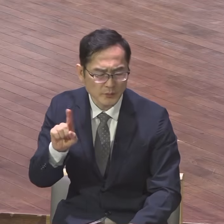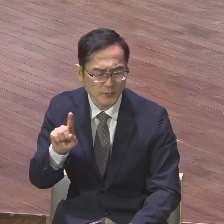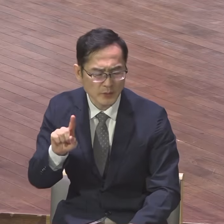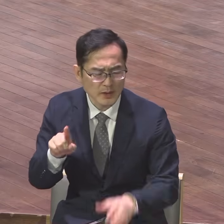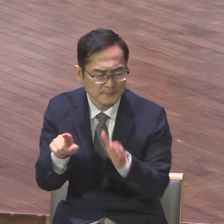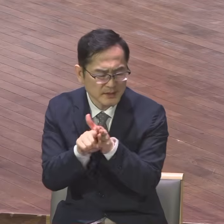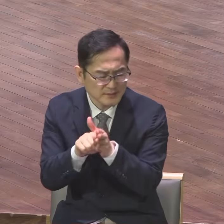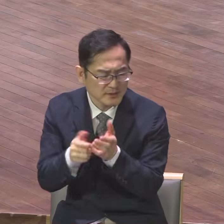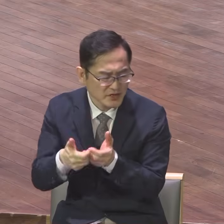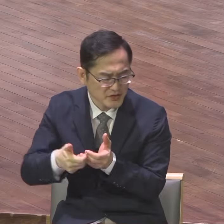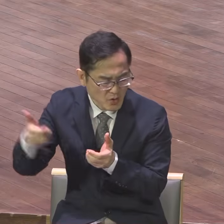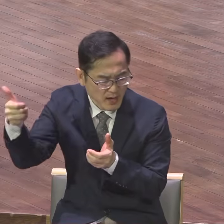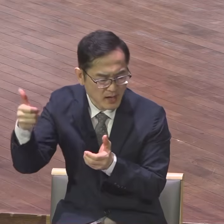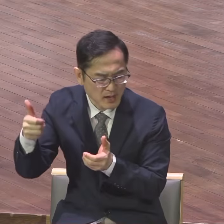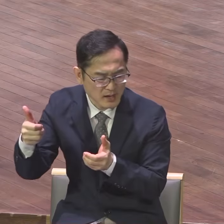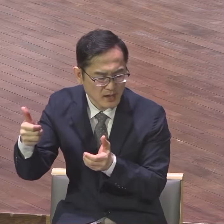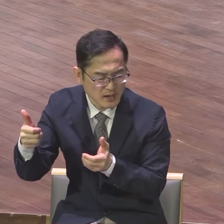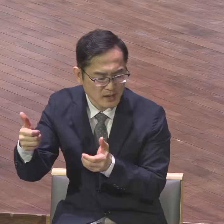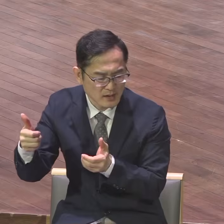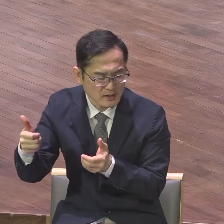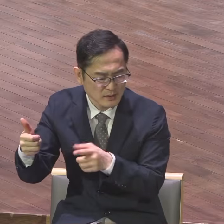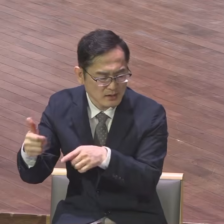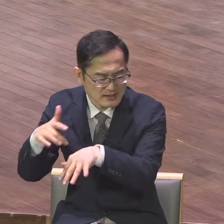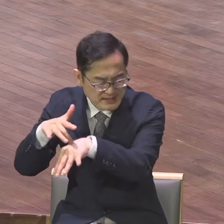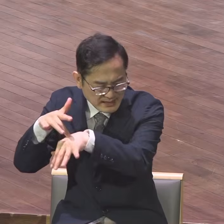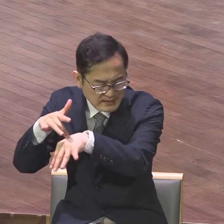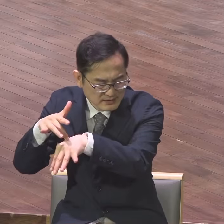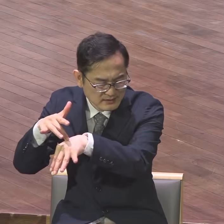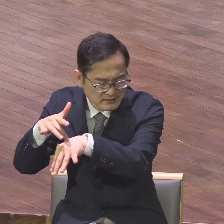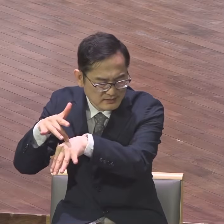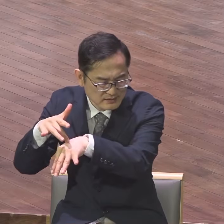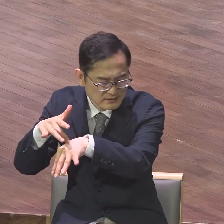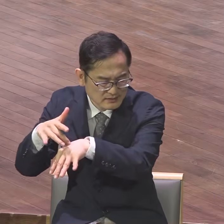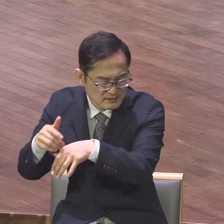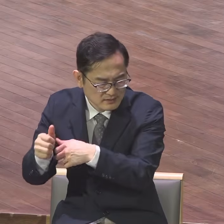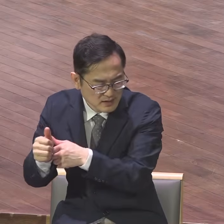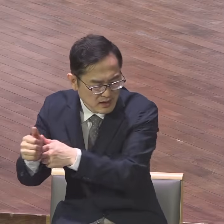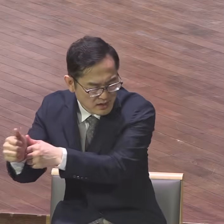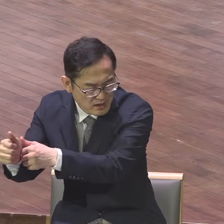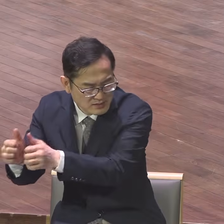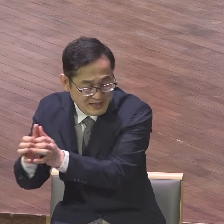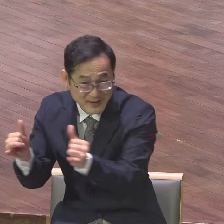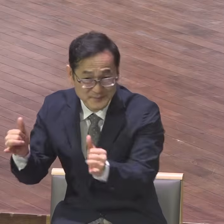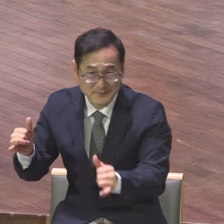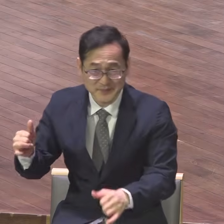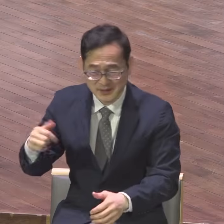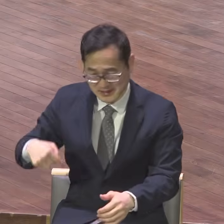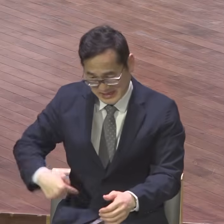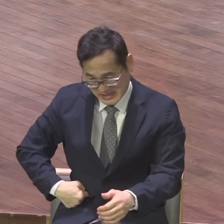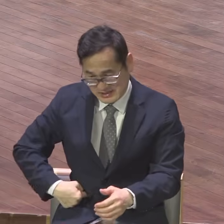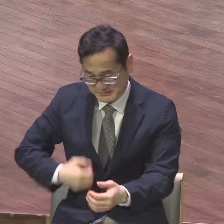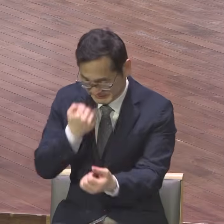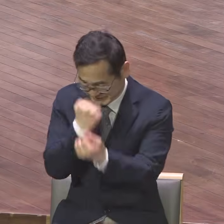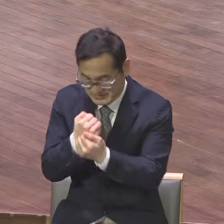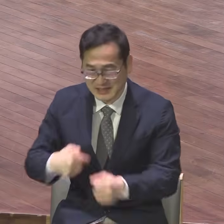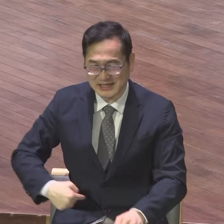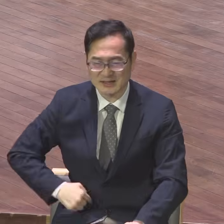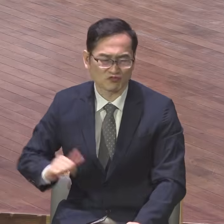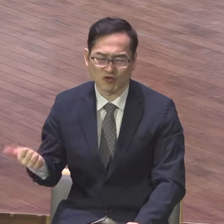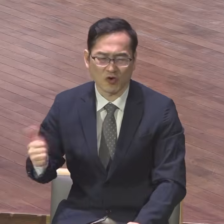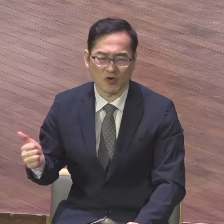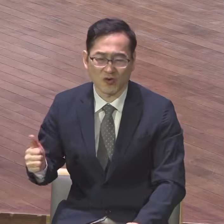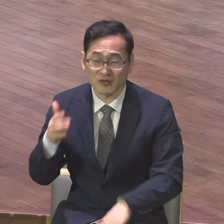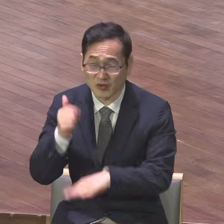떠나 미혹하는 영과 귀신의 가르침을 따르리라 하셨으니 자기 양심이 화인을 맞아서 외식함으로 거짓말하는